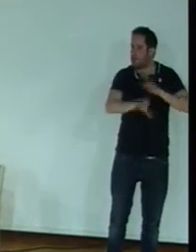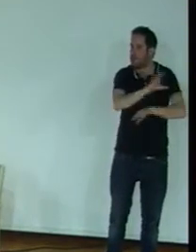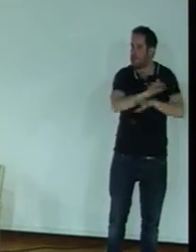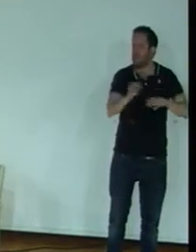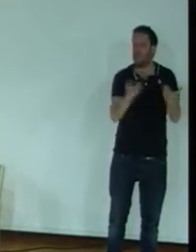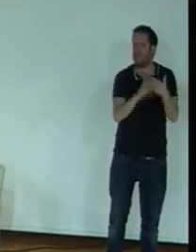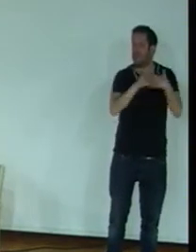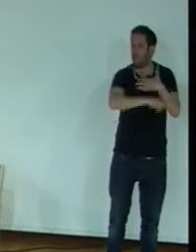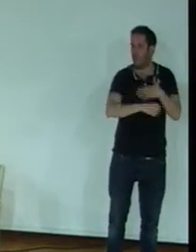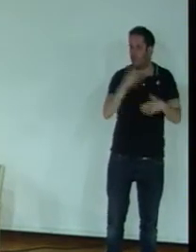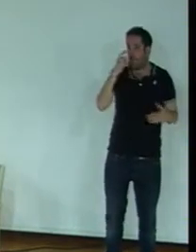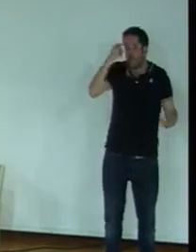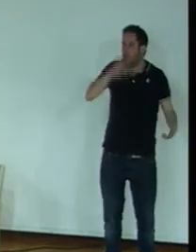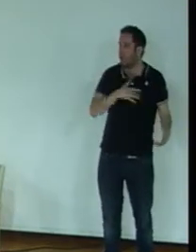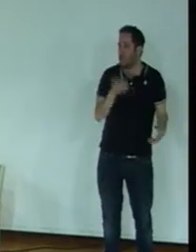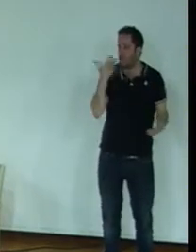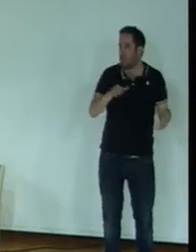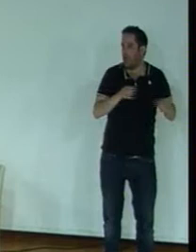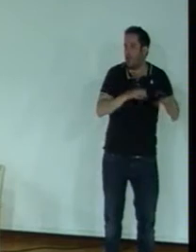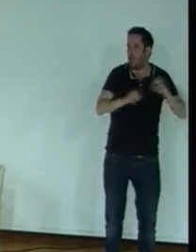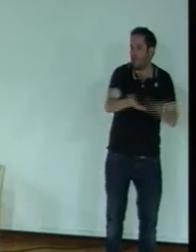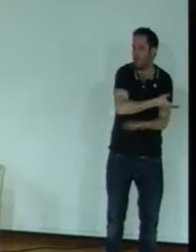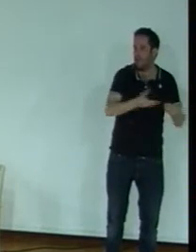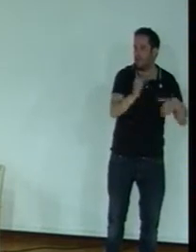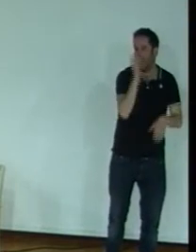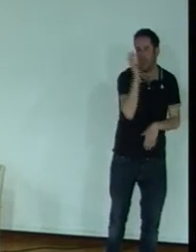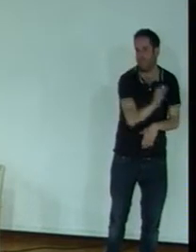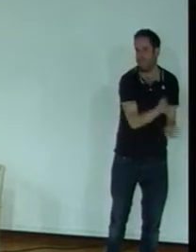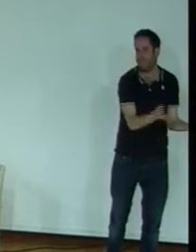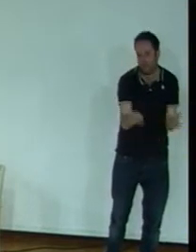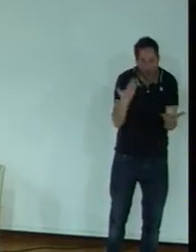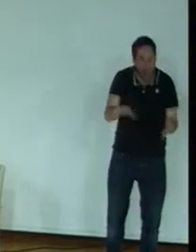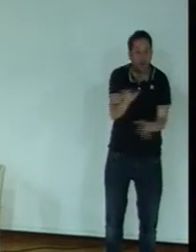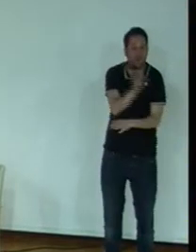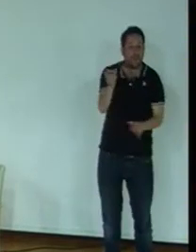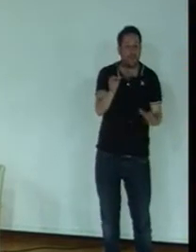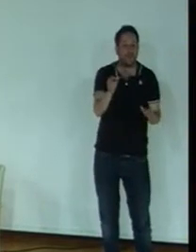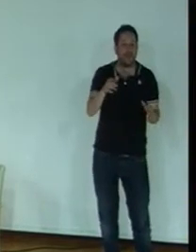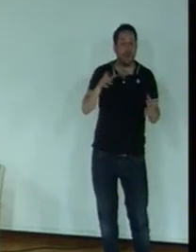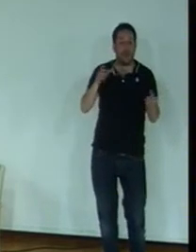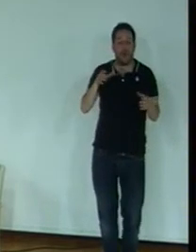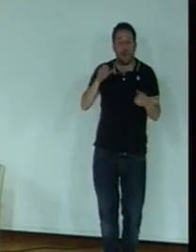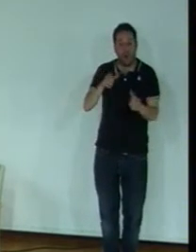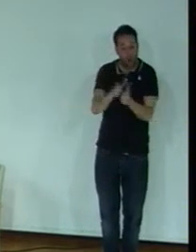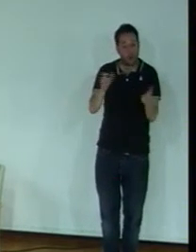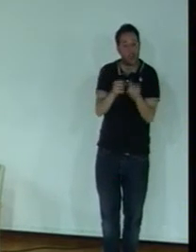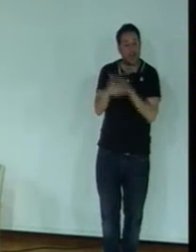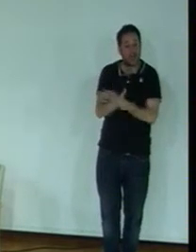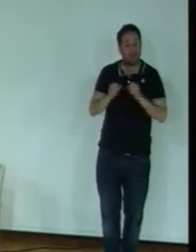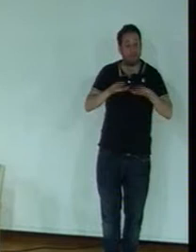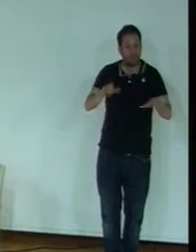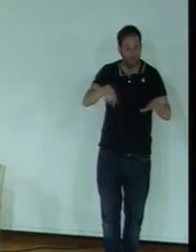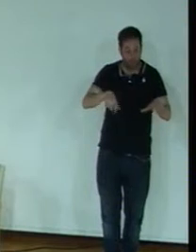chiffrement. Donc il y a effectivement, un petit rappel, en France, légalement, tout opérateur Internet est obligé de mettre sur son réseau